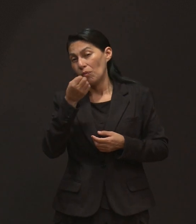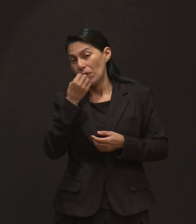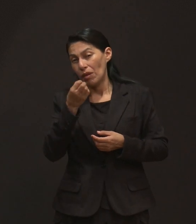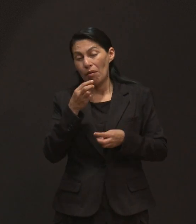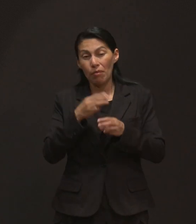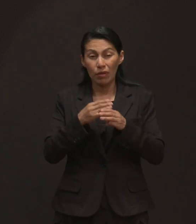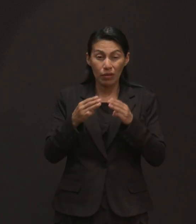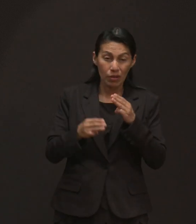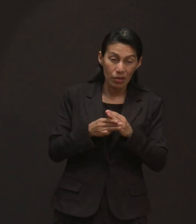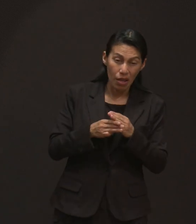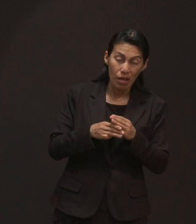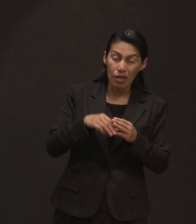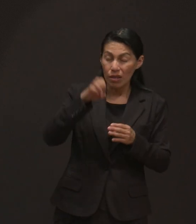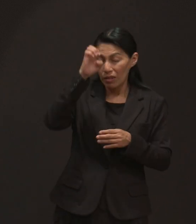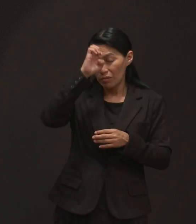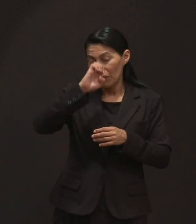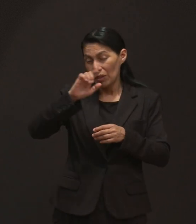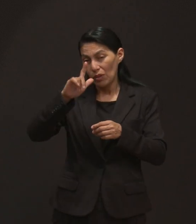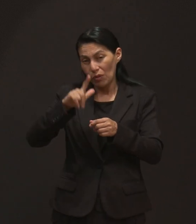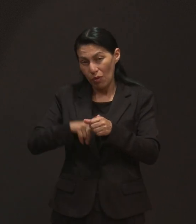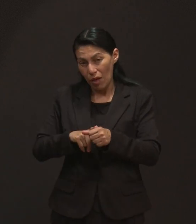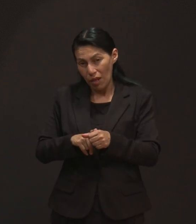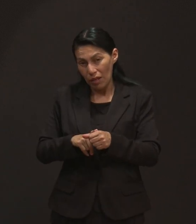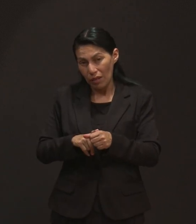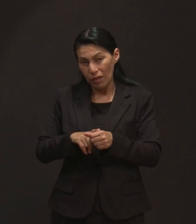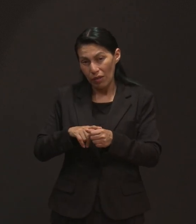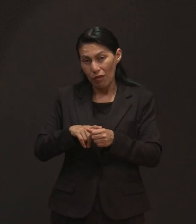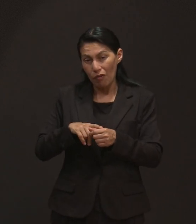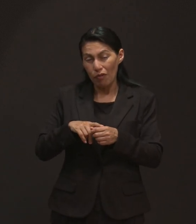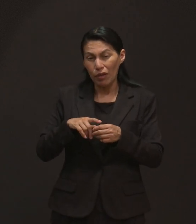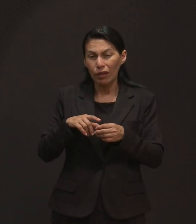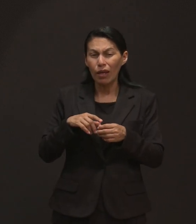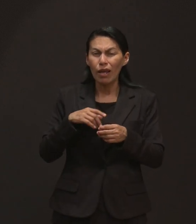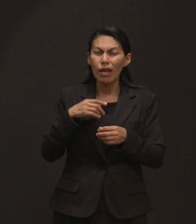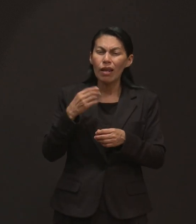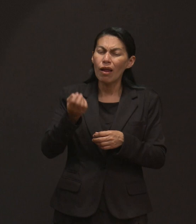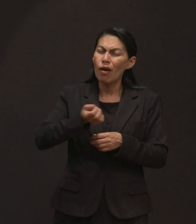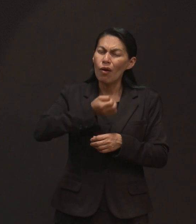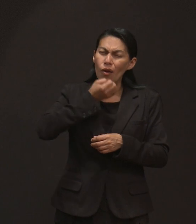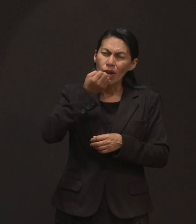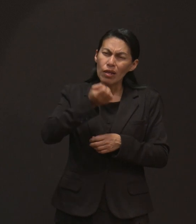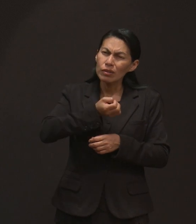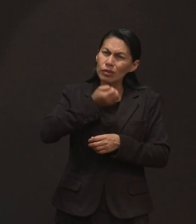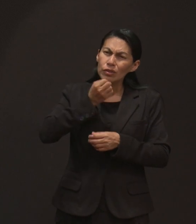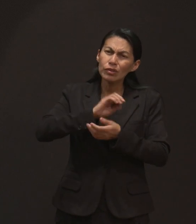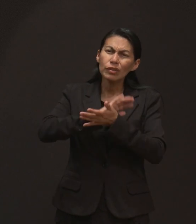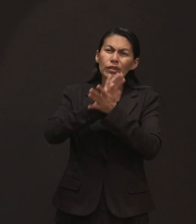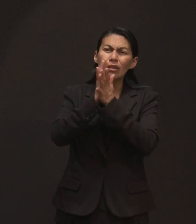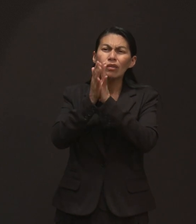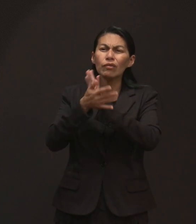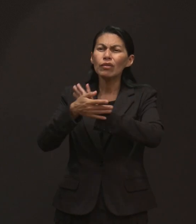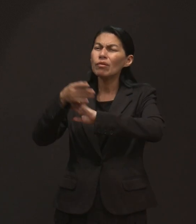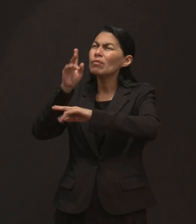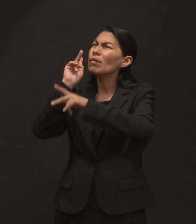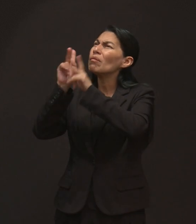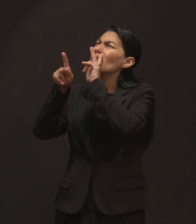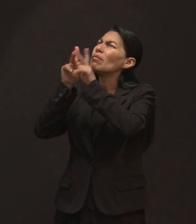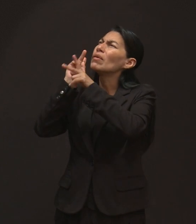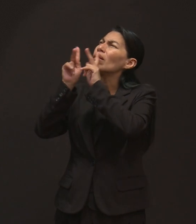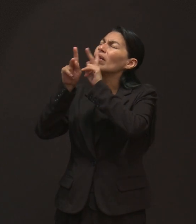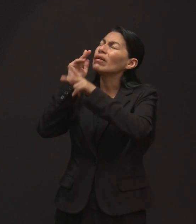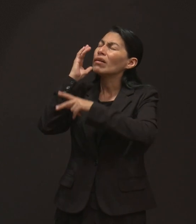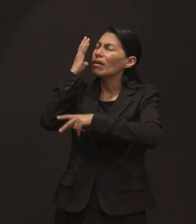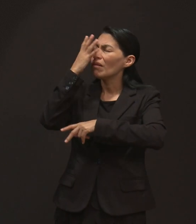también espiritual. Bien. De tal forma que la oración se convierte en un diálogo con Dios maravilloso